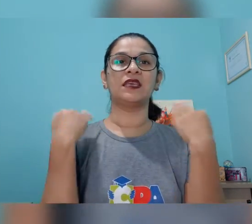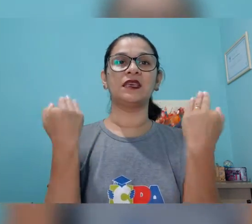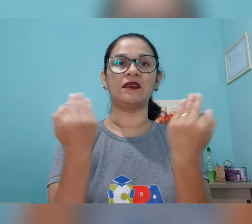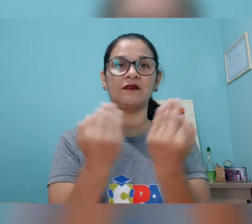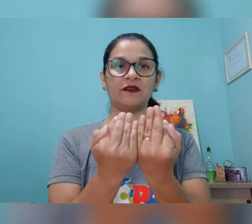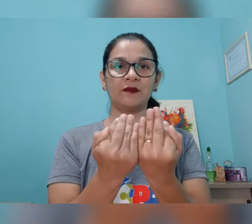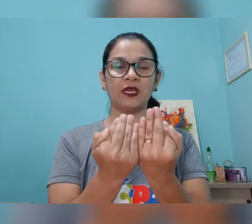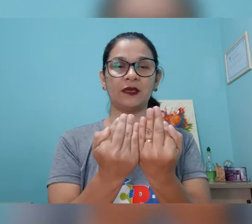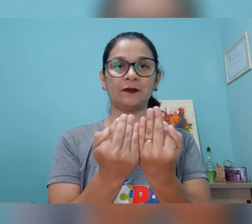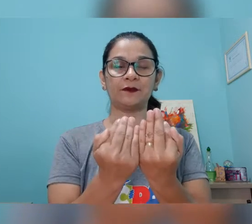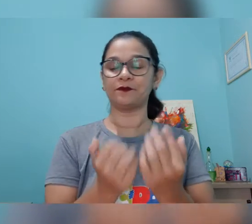Aqui, família.